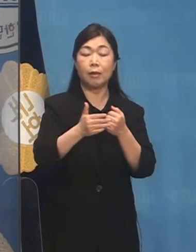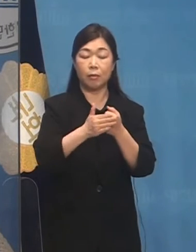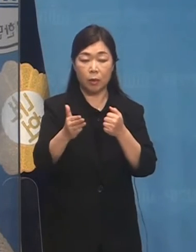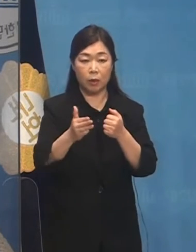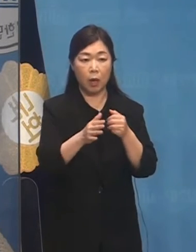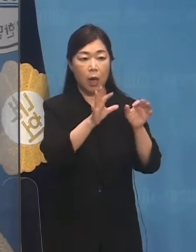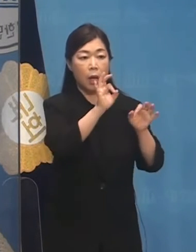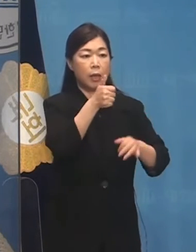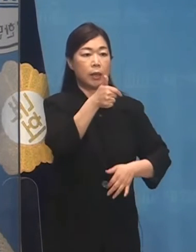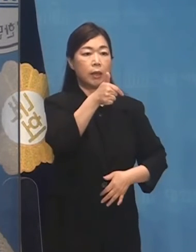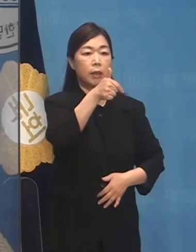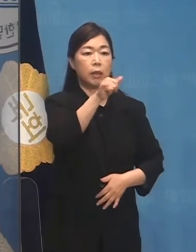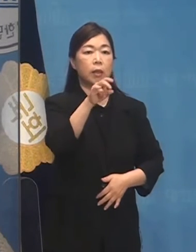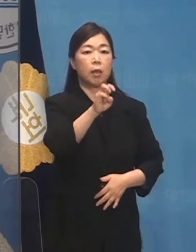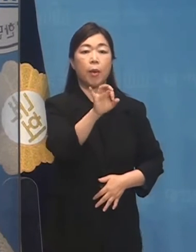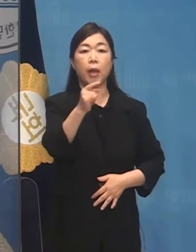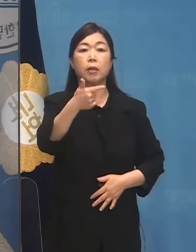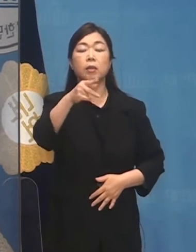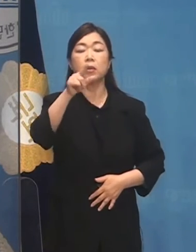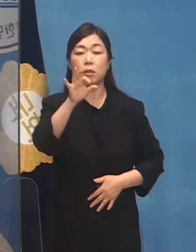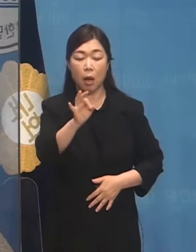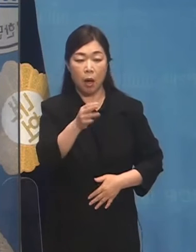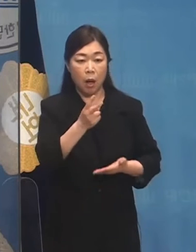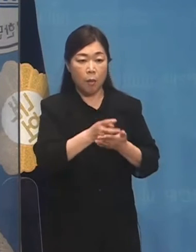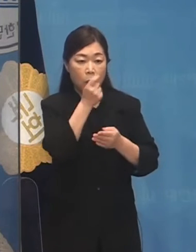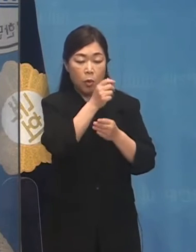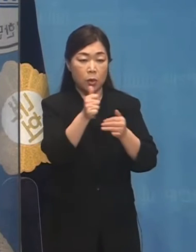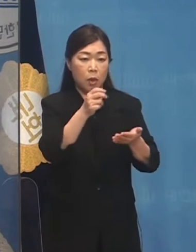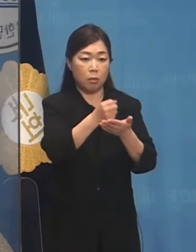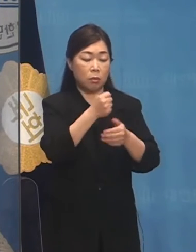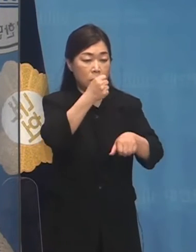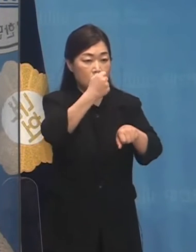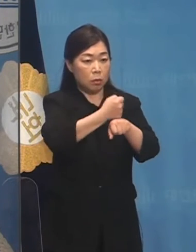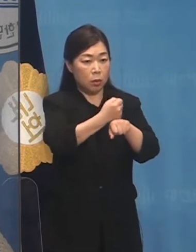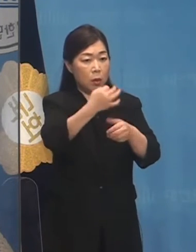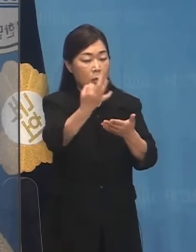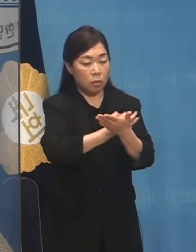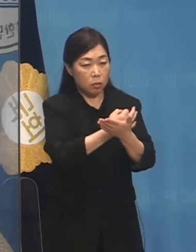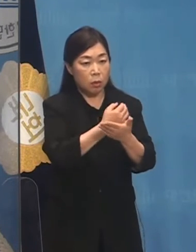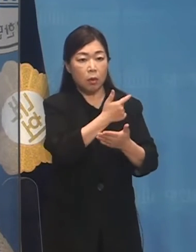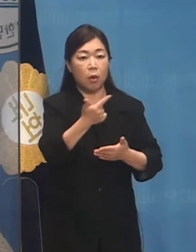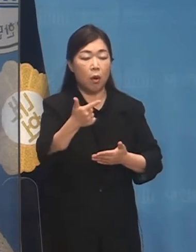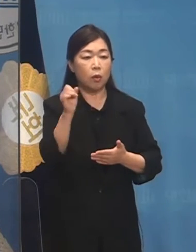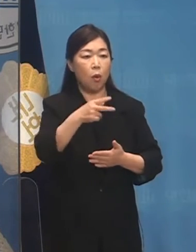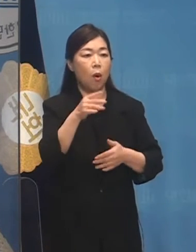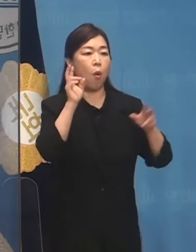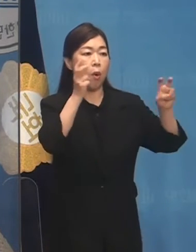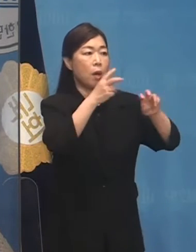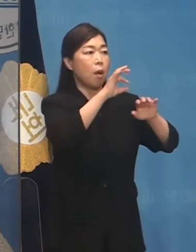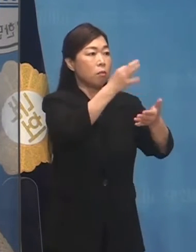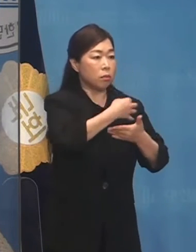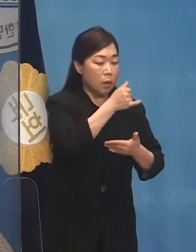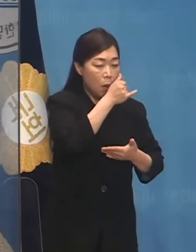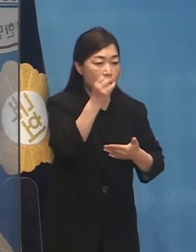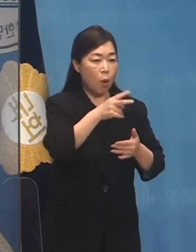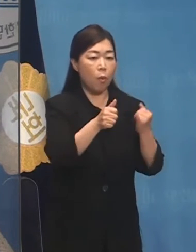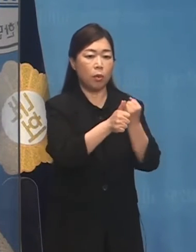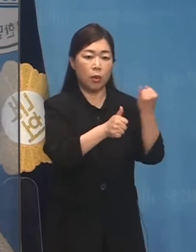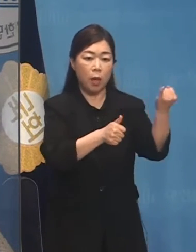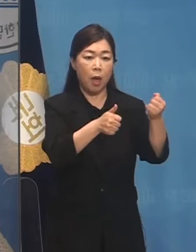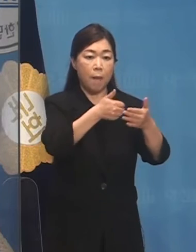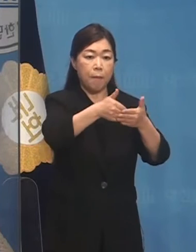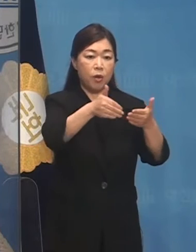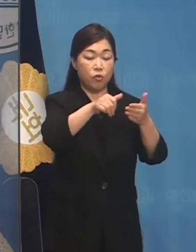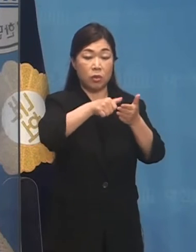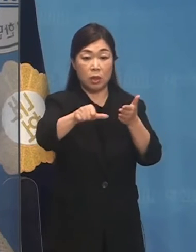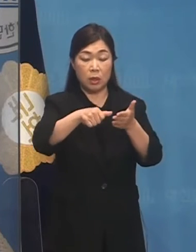김앤장 고액 고문료, 외국계 기업에서 거둔 수억의 임대 수익, 론스타 사태 개입, 배우자 미술품 판매와